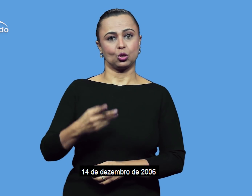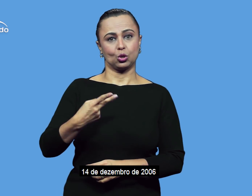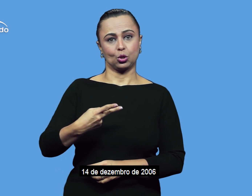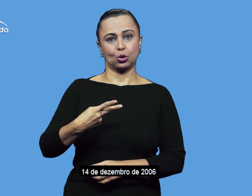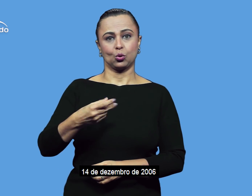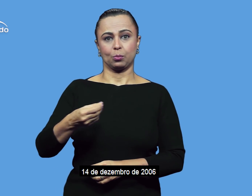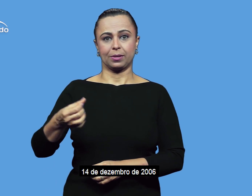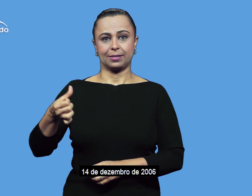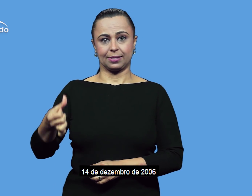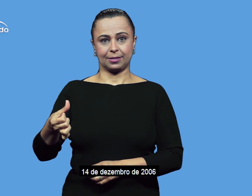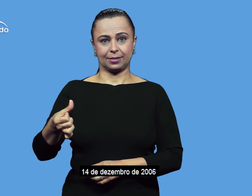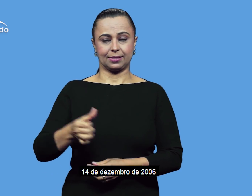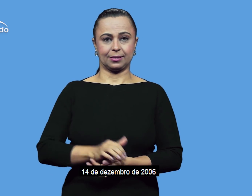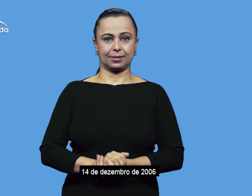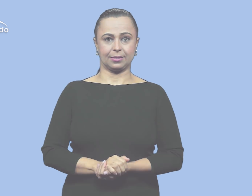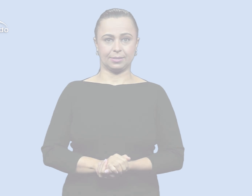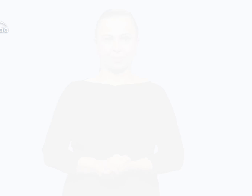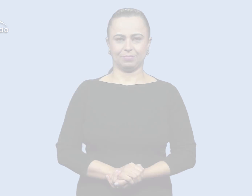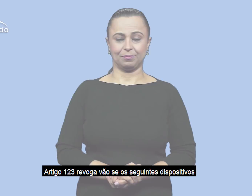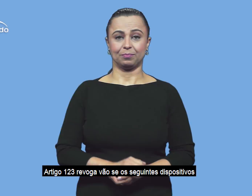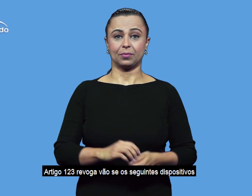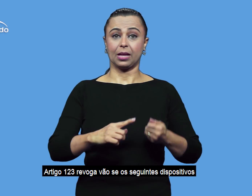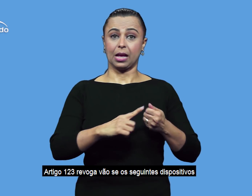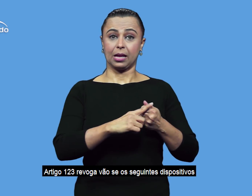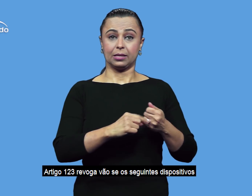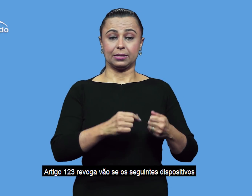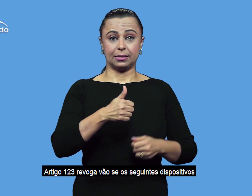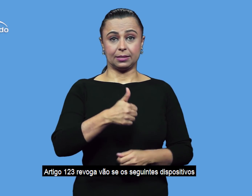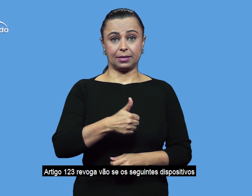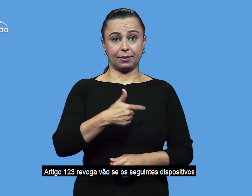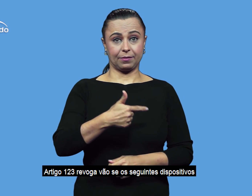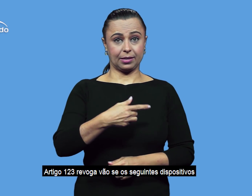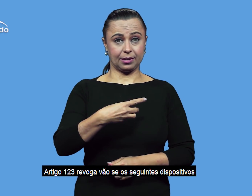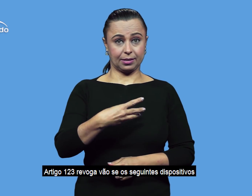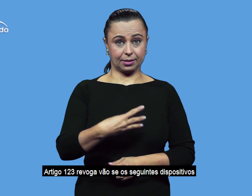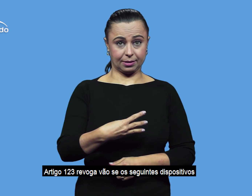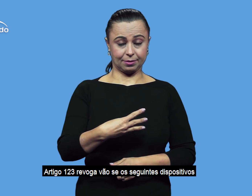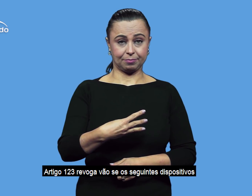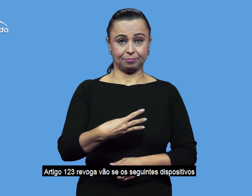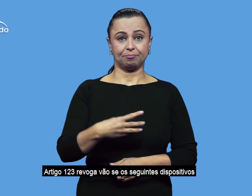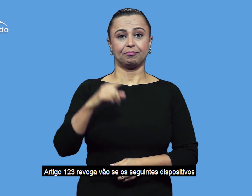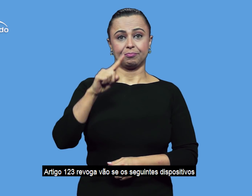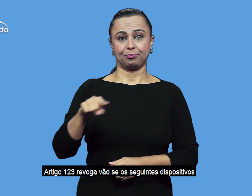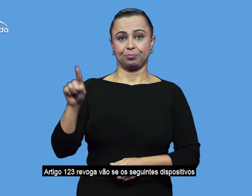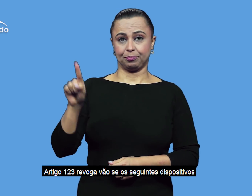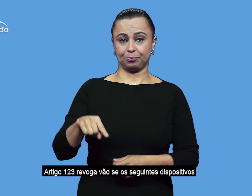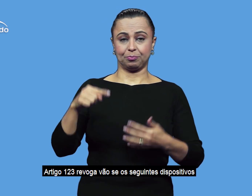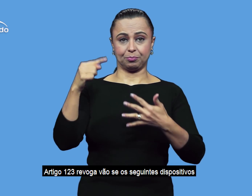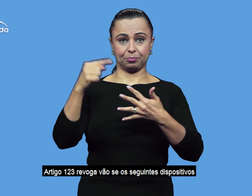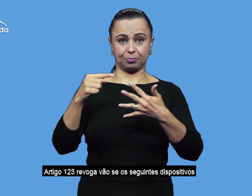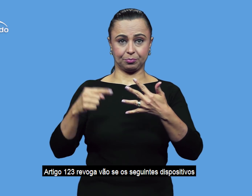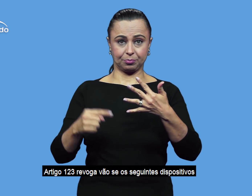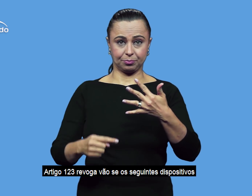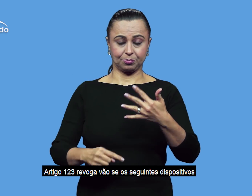2006 artigo 123 revogam-se os seguintes dispositivos